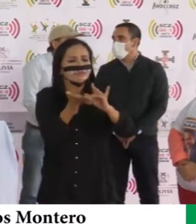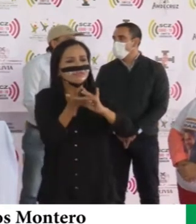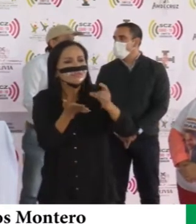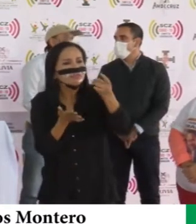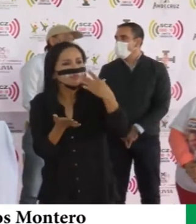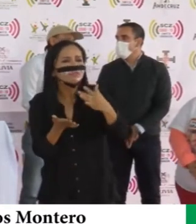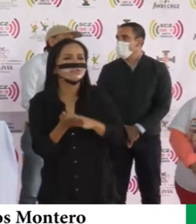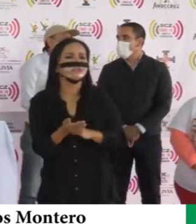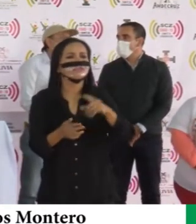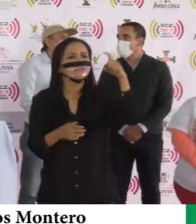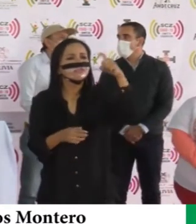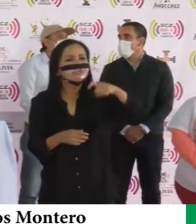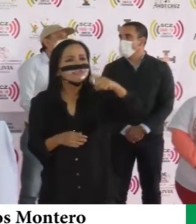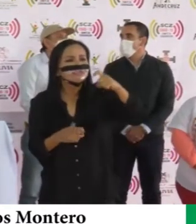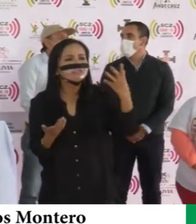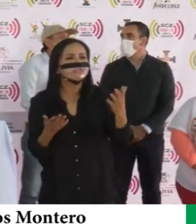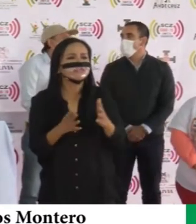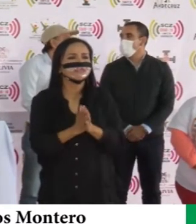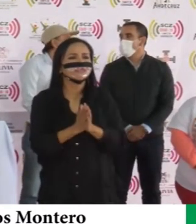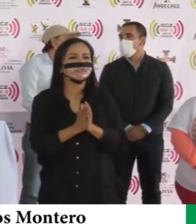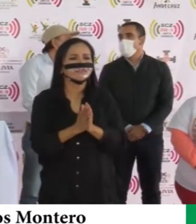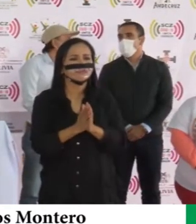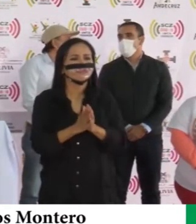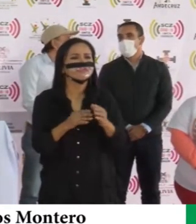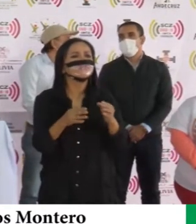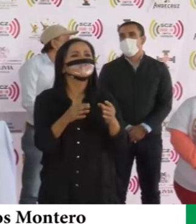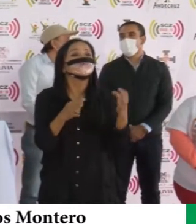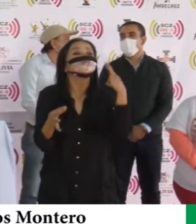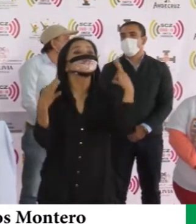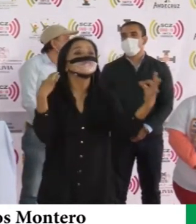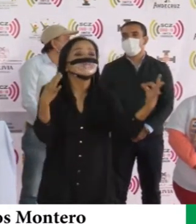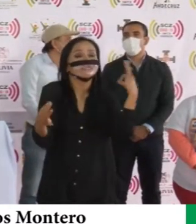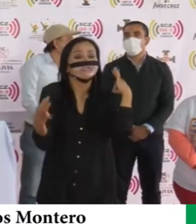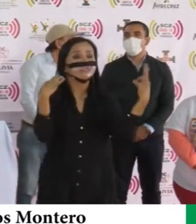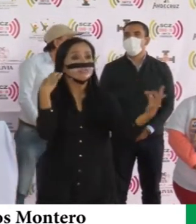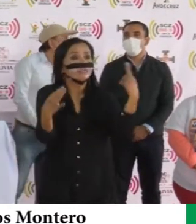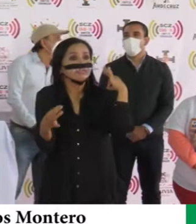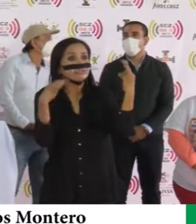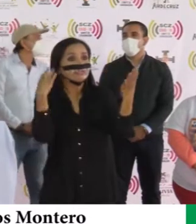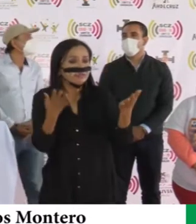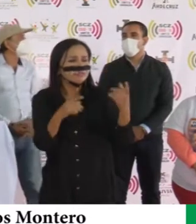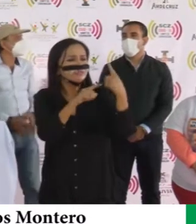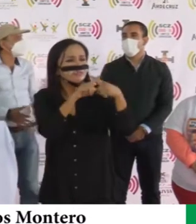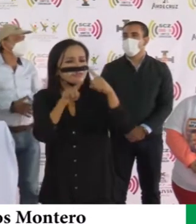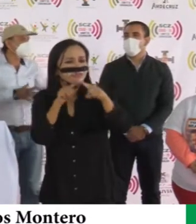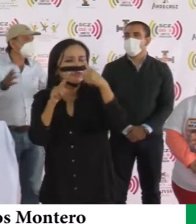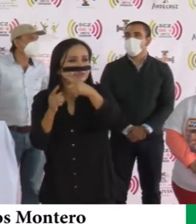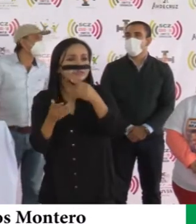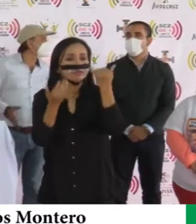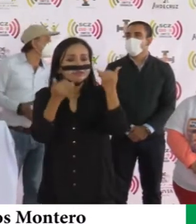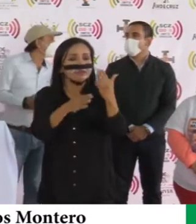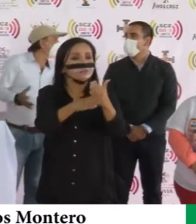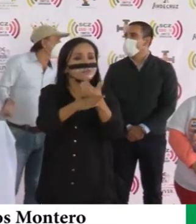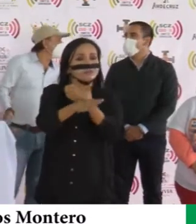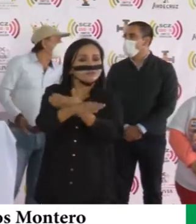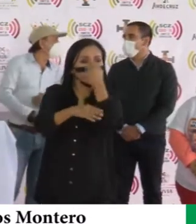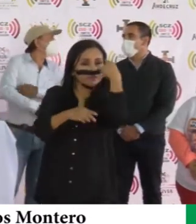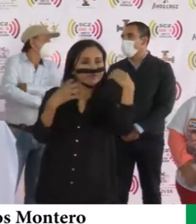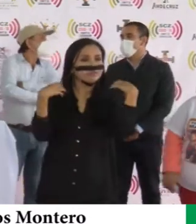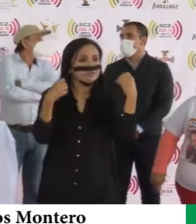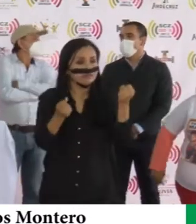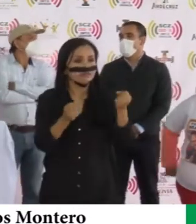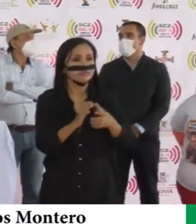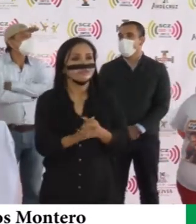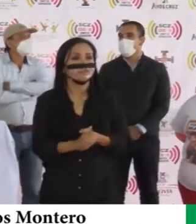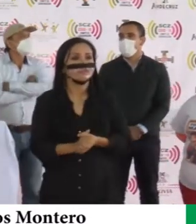medicamentos, necesita las fisioterapias. Entonces, para ayudarlo en este proceso,